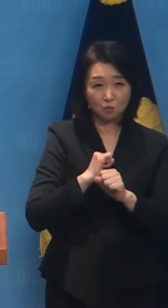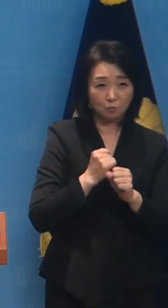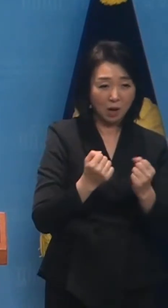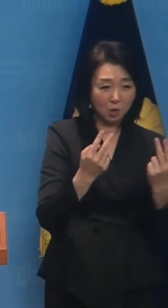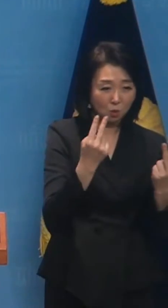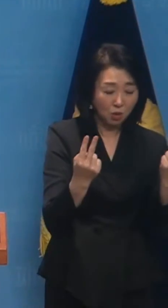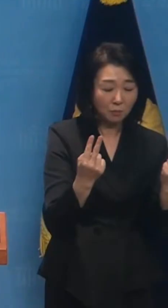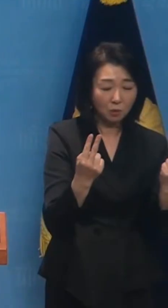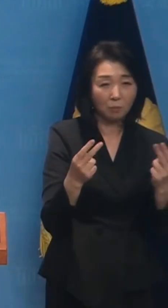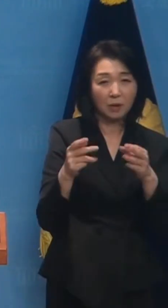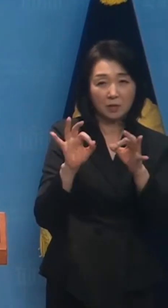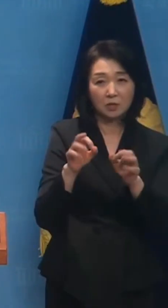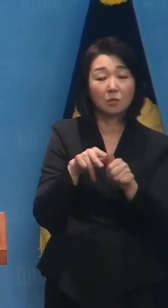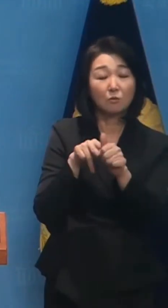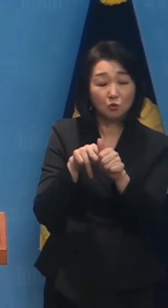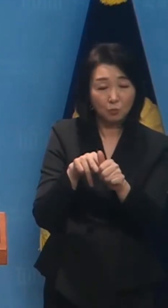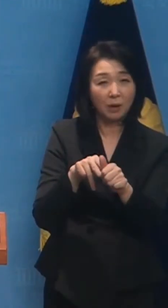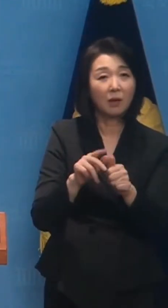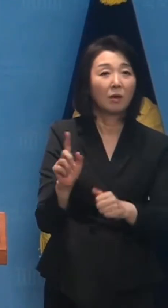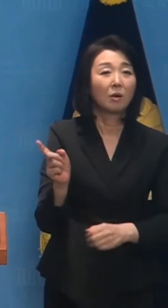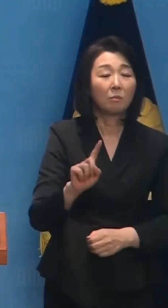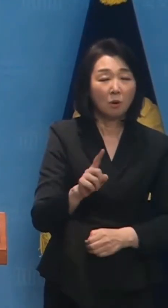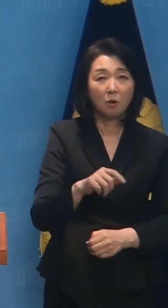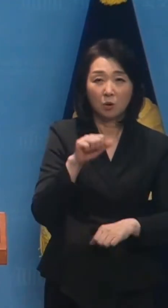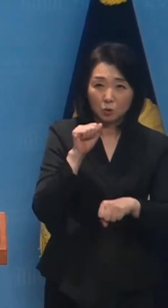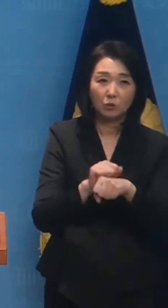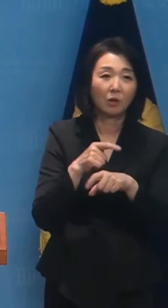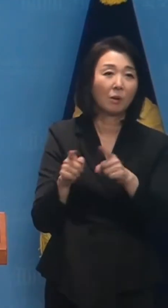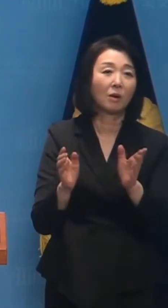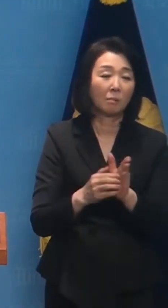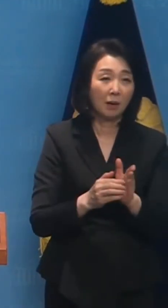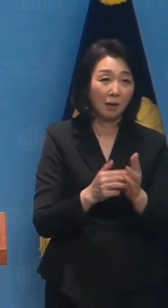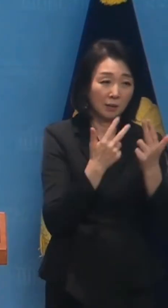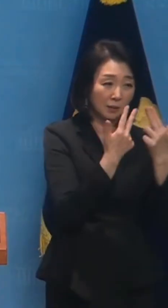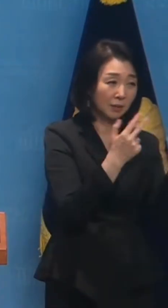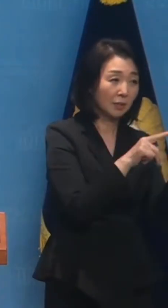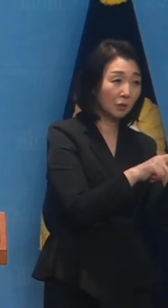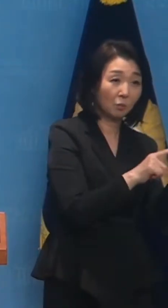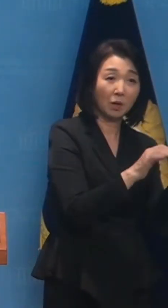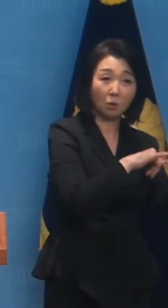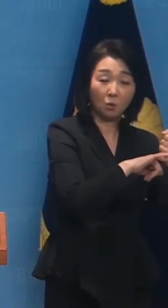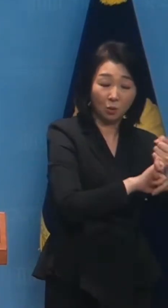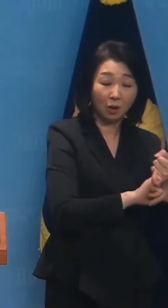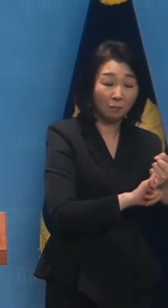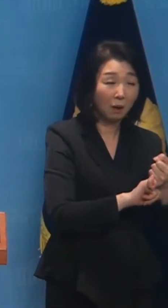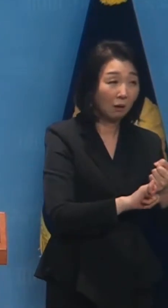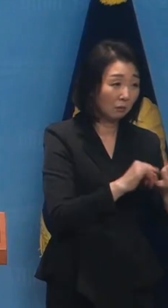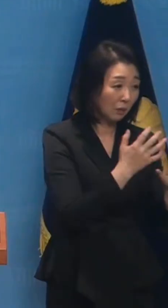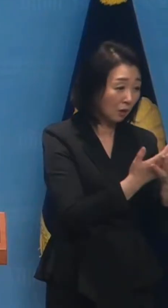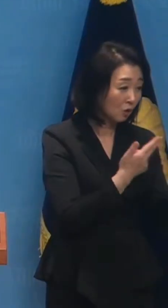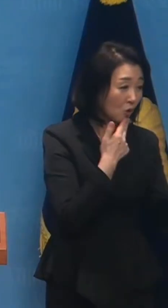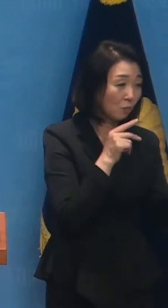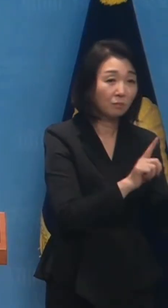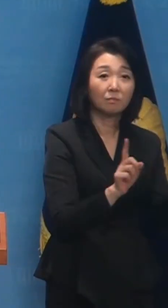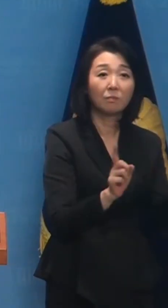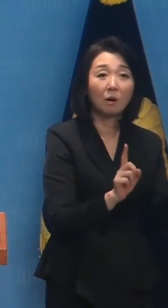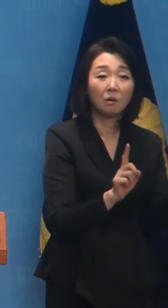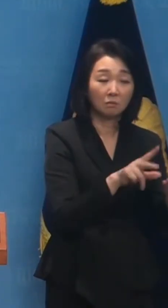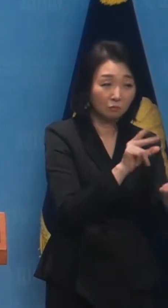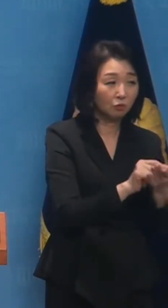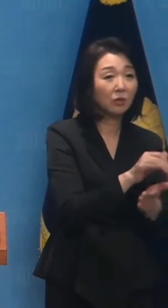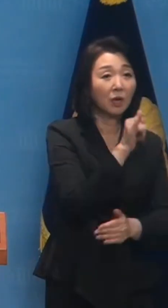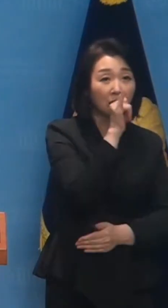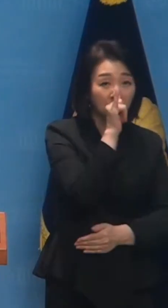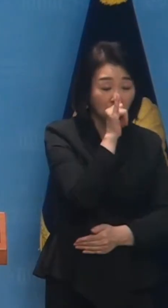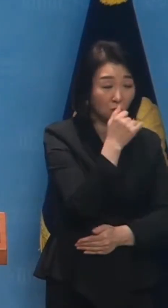비교하면서 김 후보의 공약은 일방적으로 우수하다고 평가하고 이 후보의 공약은 별다른 근거 없이 문제가